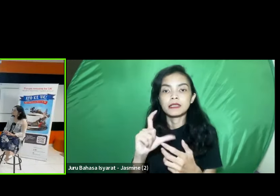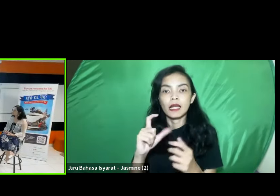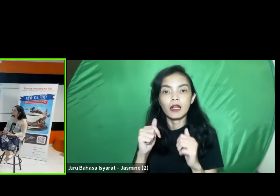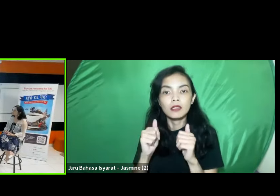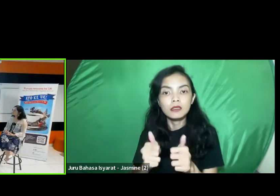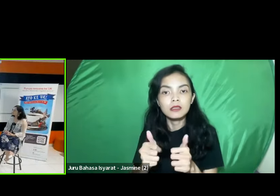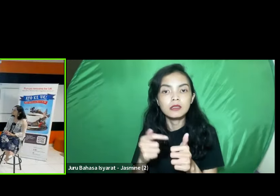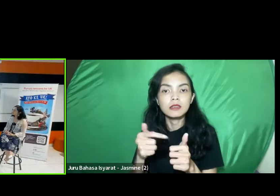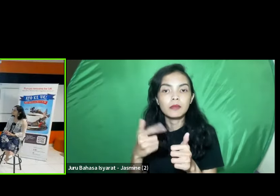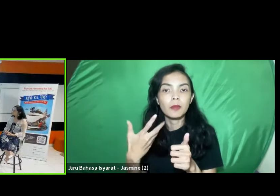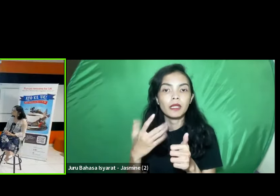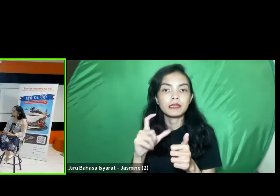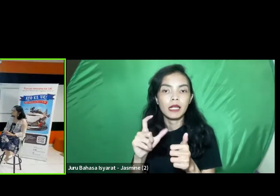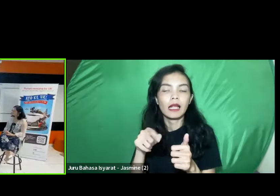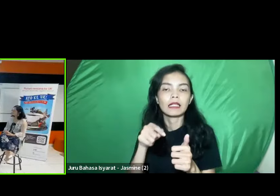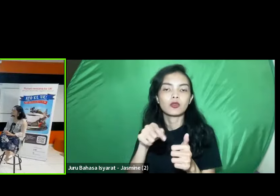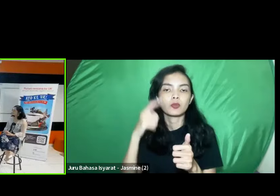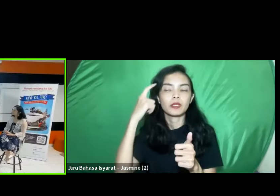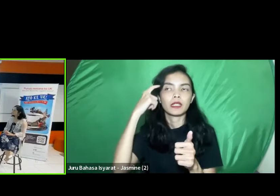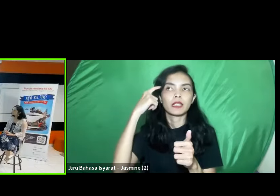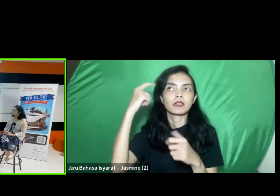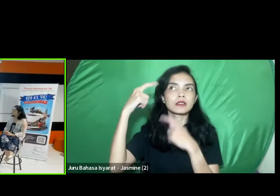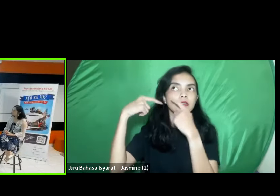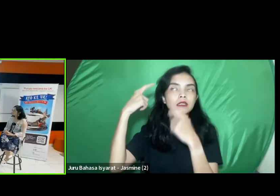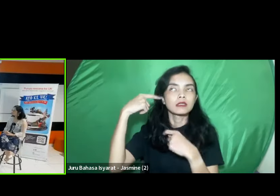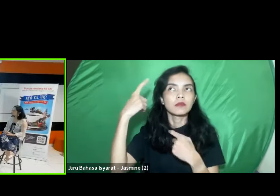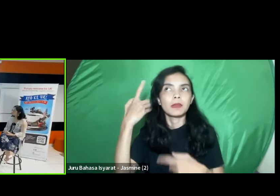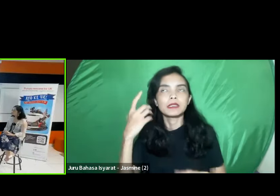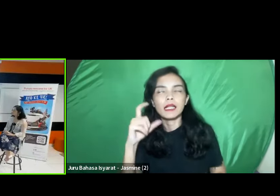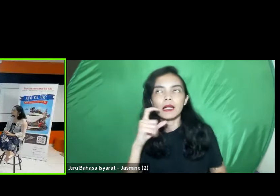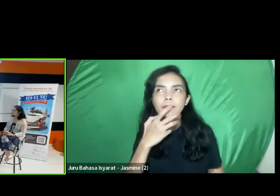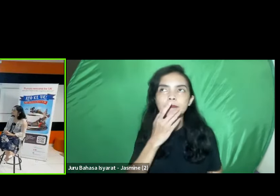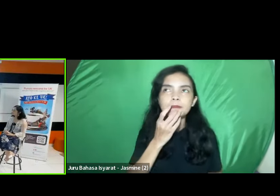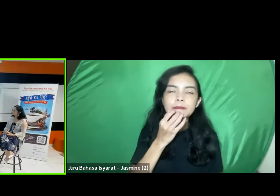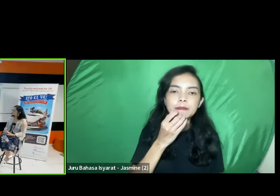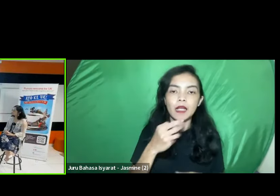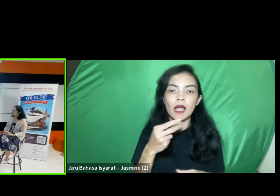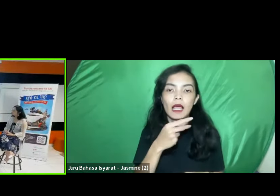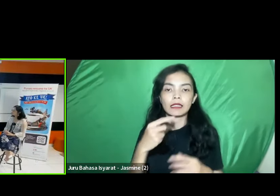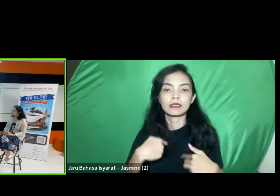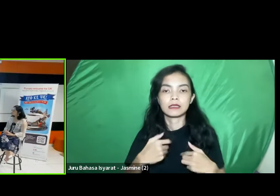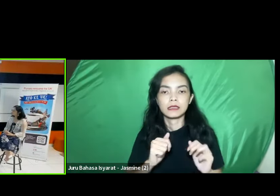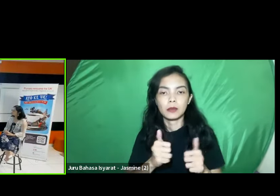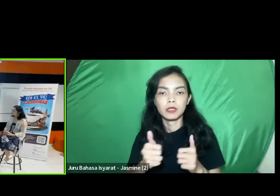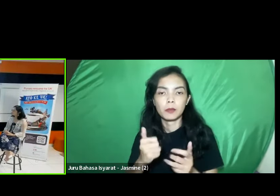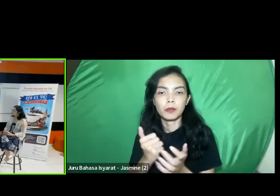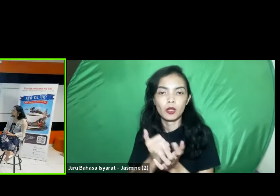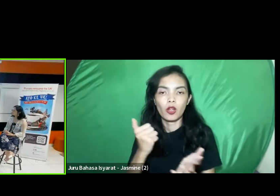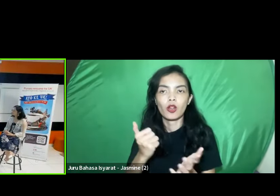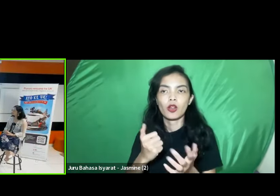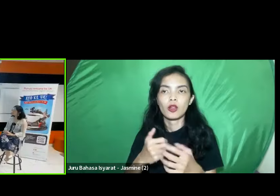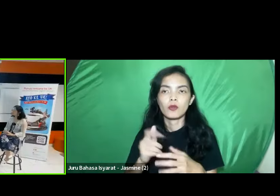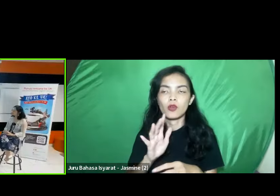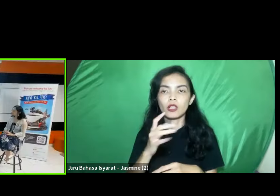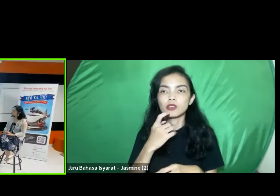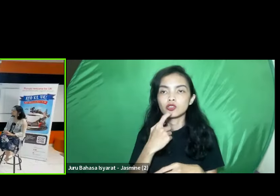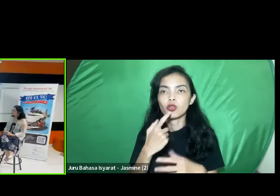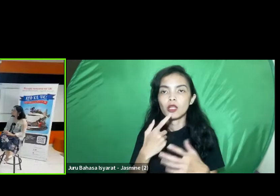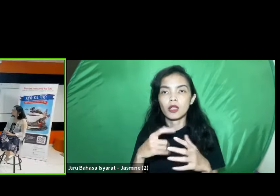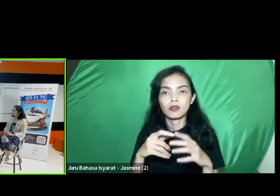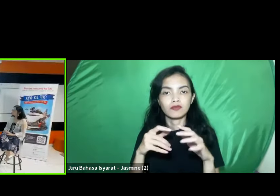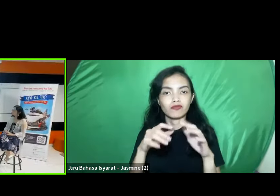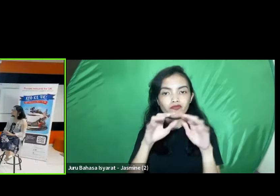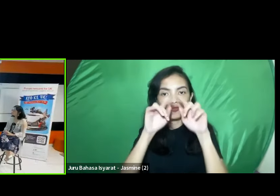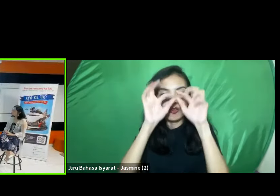ada dalam pikiran saya karena itu saya prepare benar-benar itu bukan bukan cuma tentang formulir